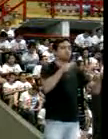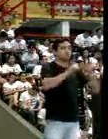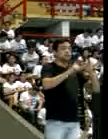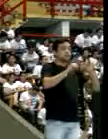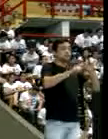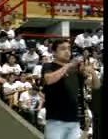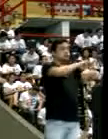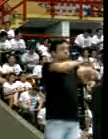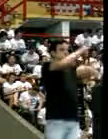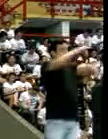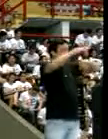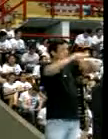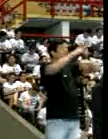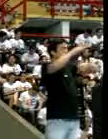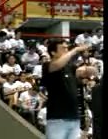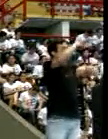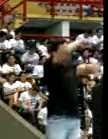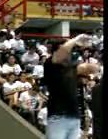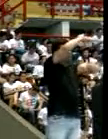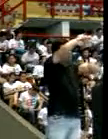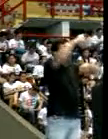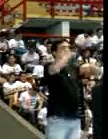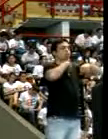topo dos morros,